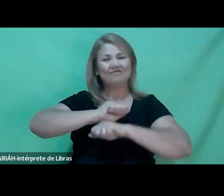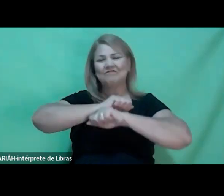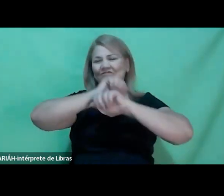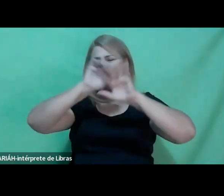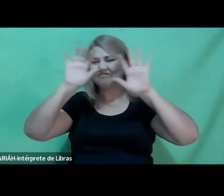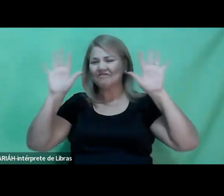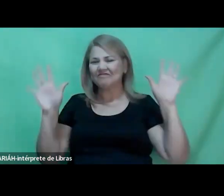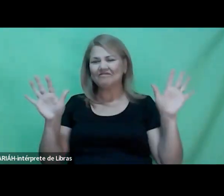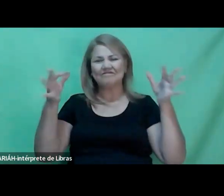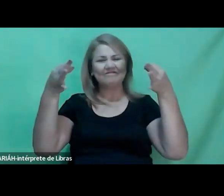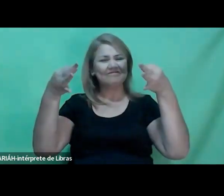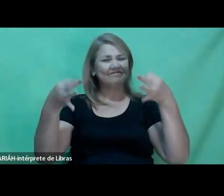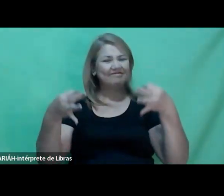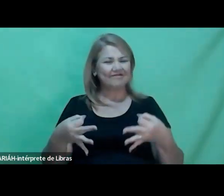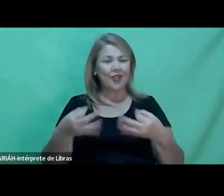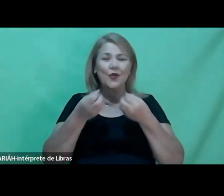clara